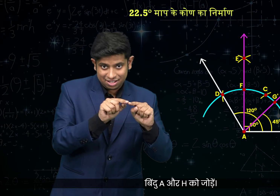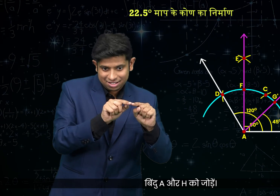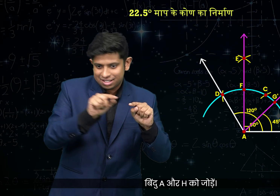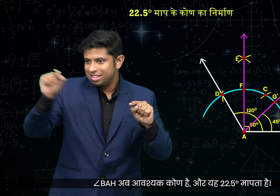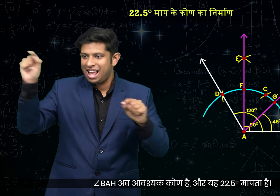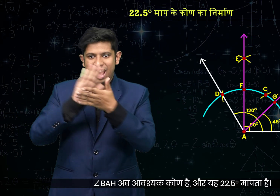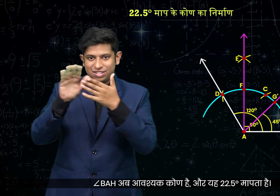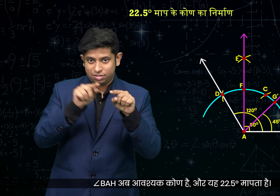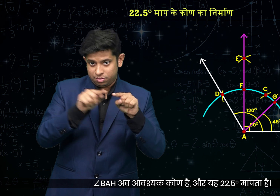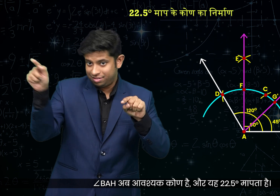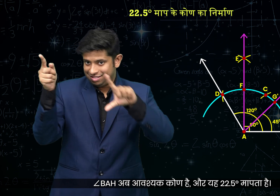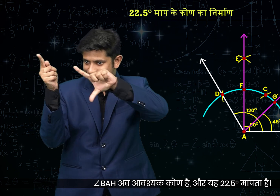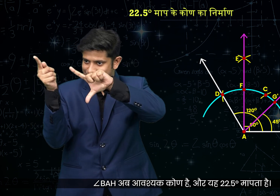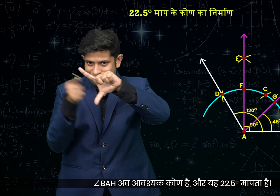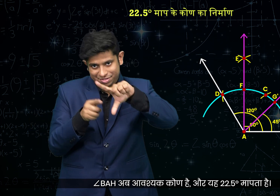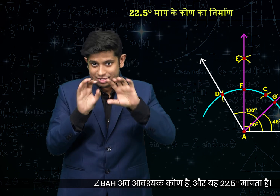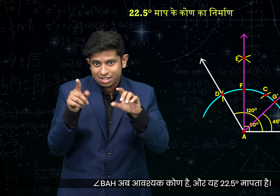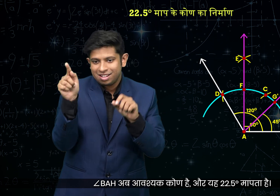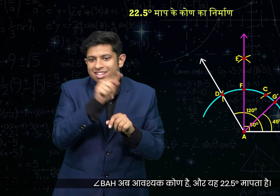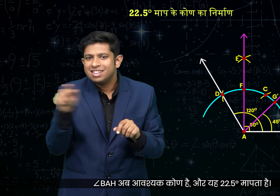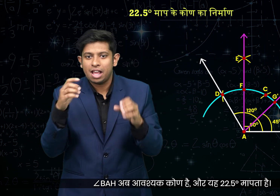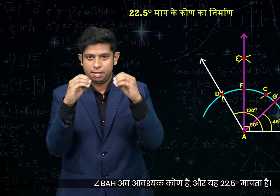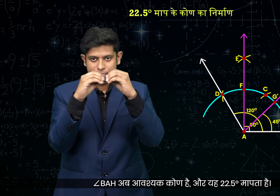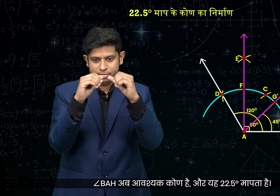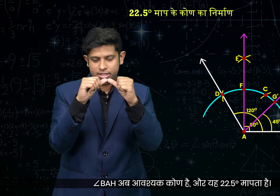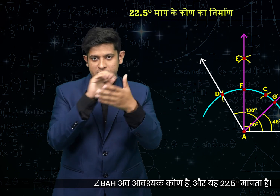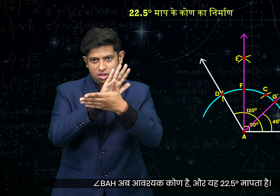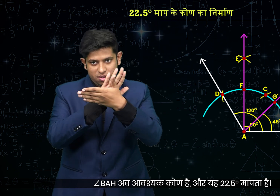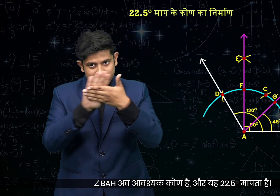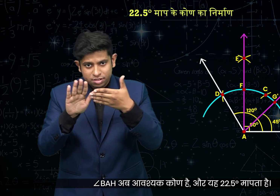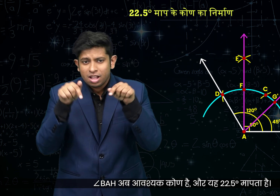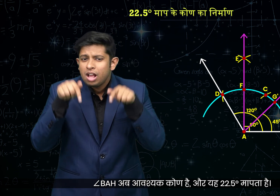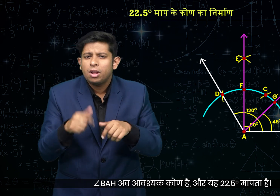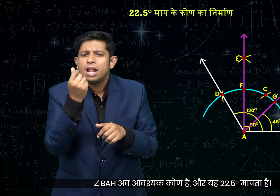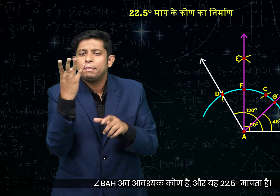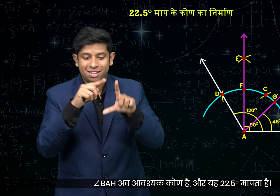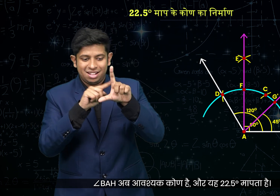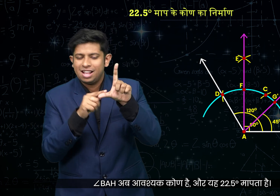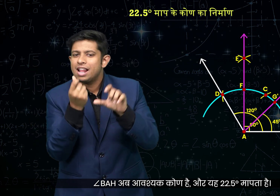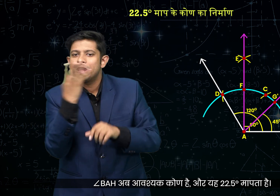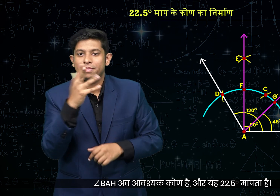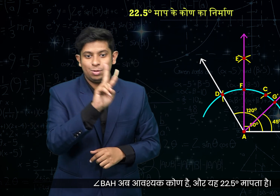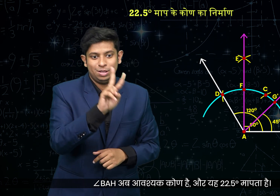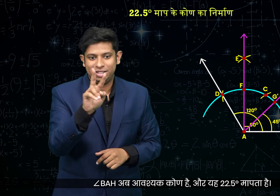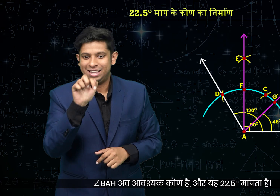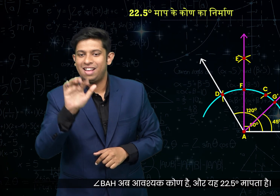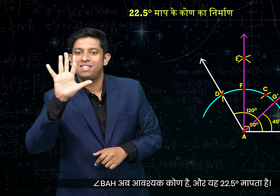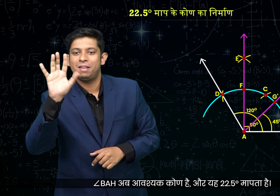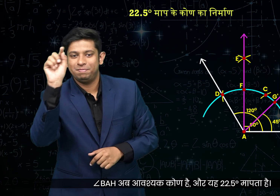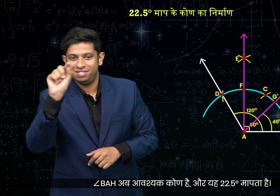को जोड़े। एंगल B है H अब आवश्यक कोण है और